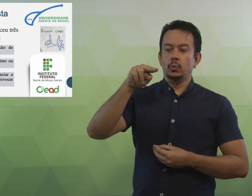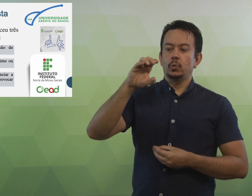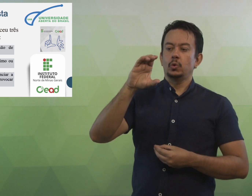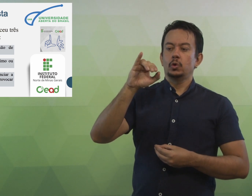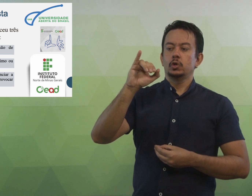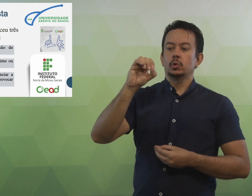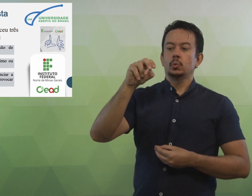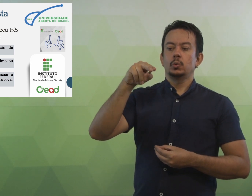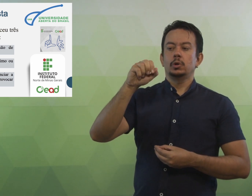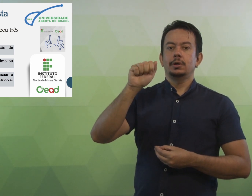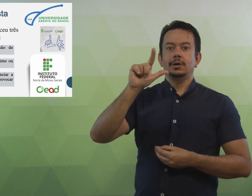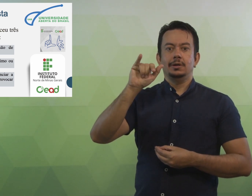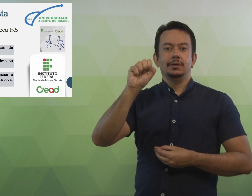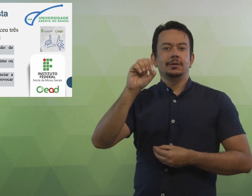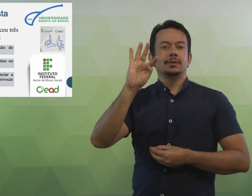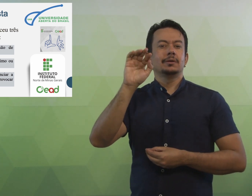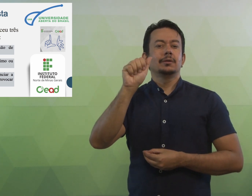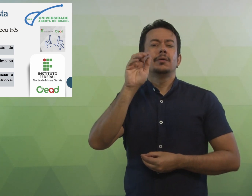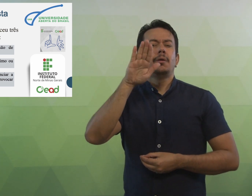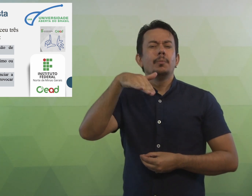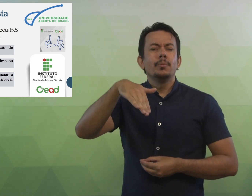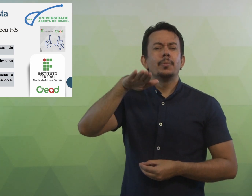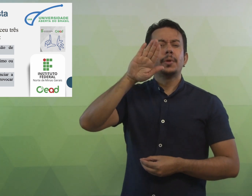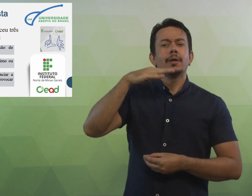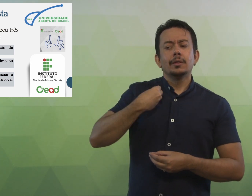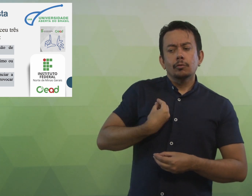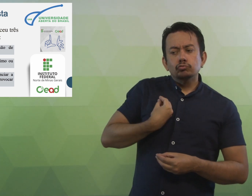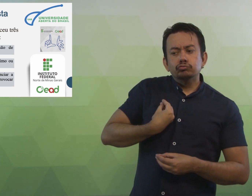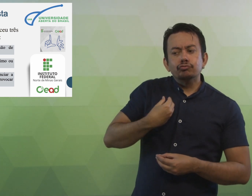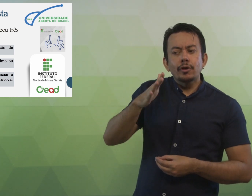A abordagem funcionalista,